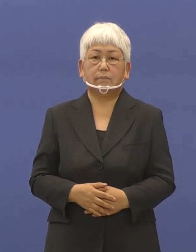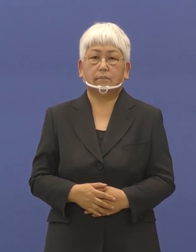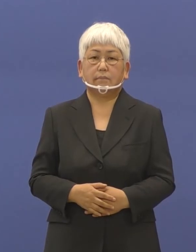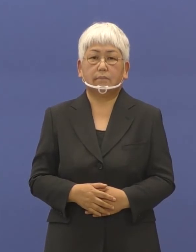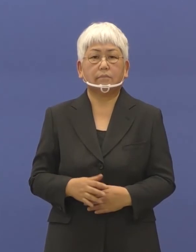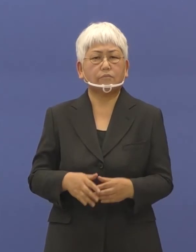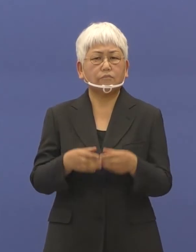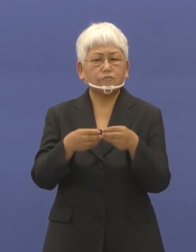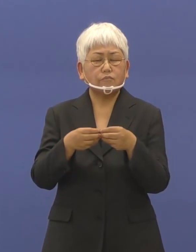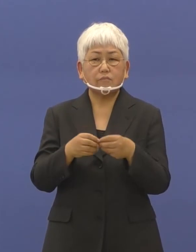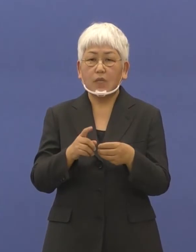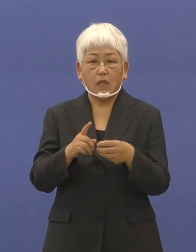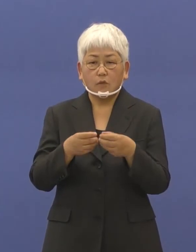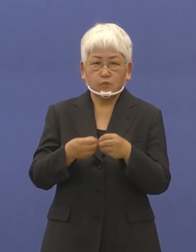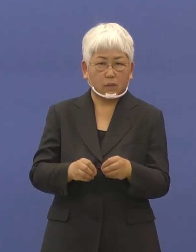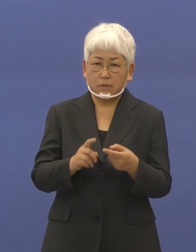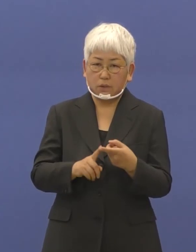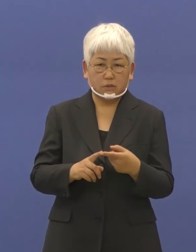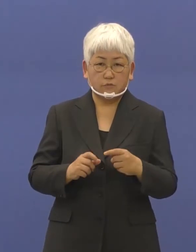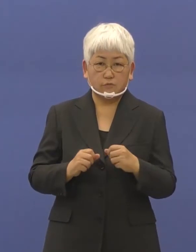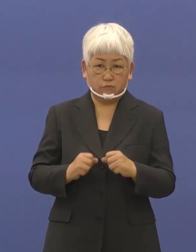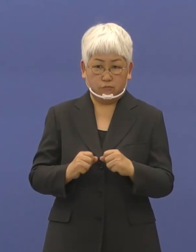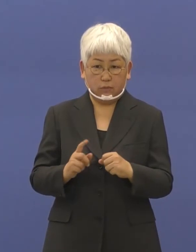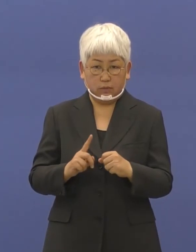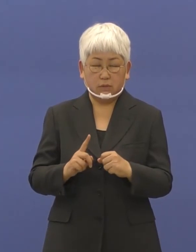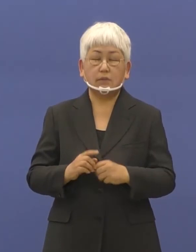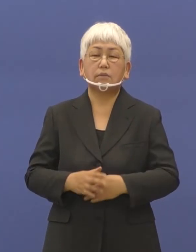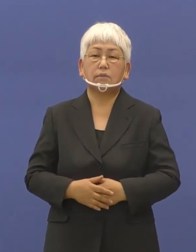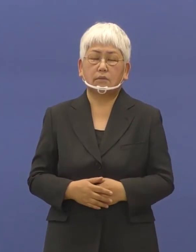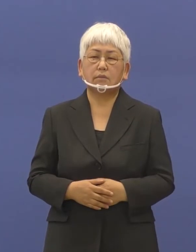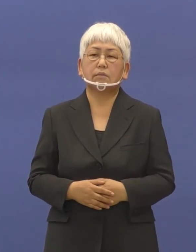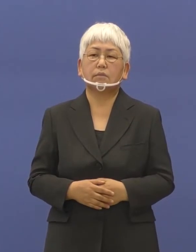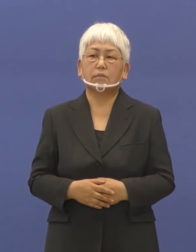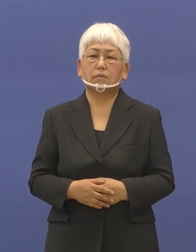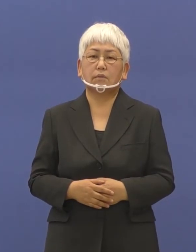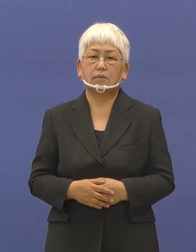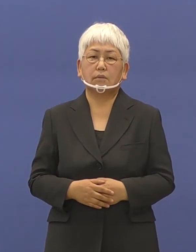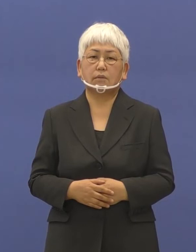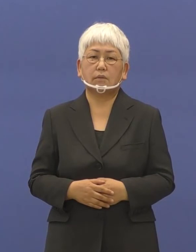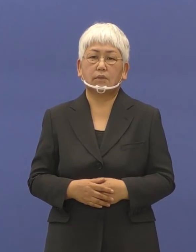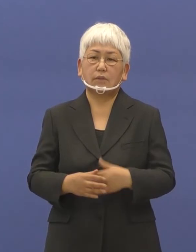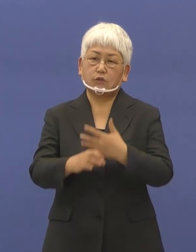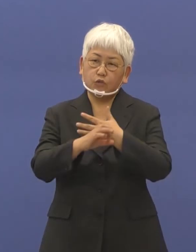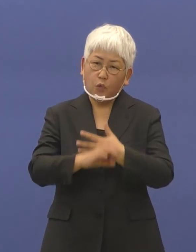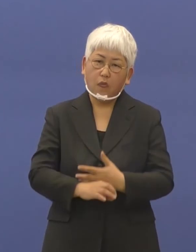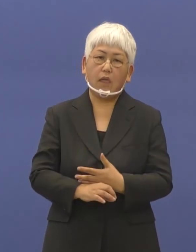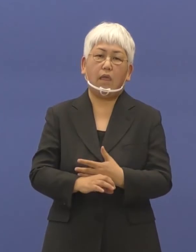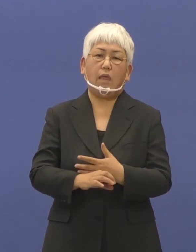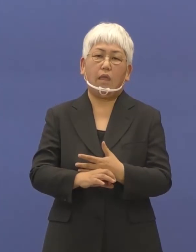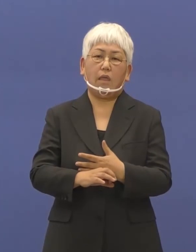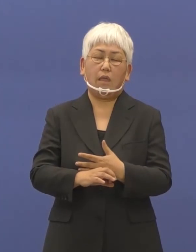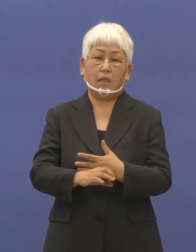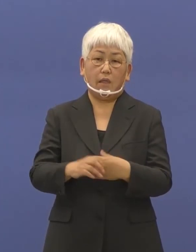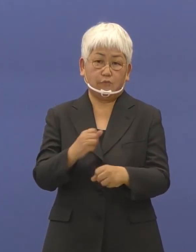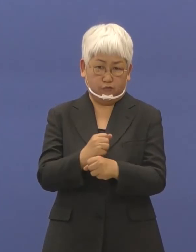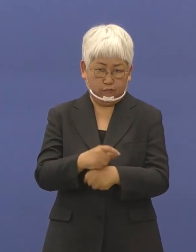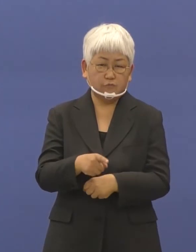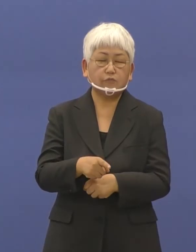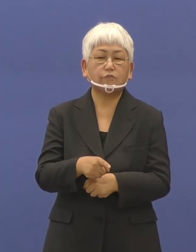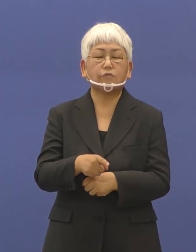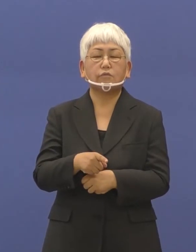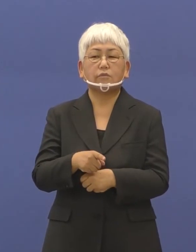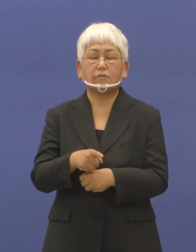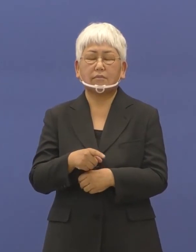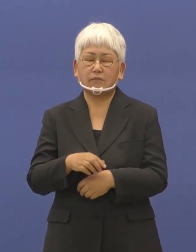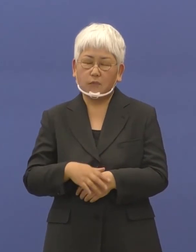で具体的にこう何かこう条例とかですね、そういう形でそこに取り組む、